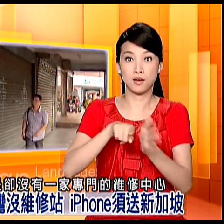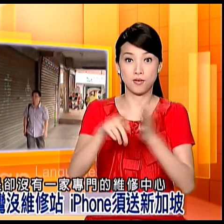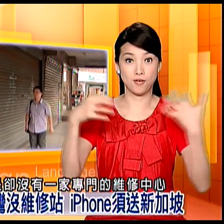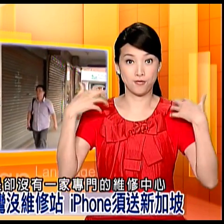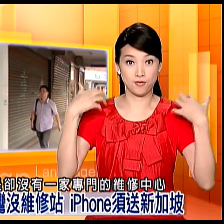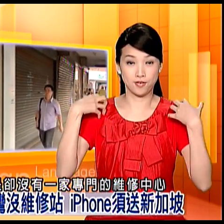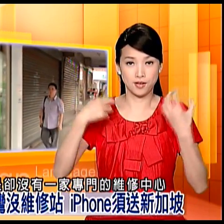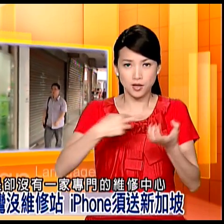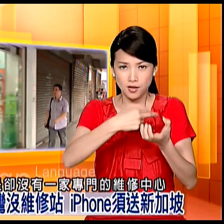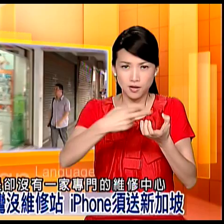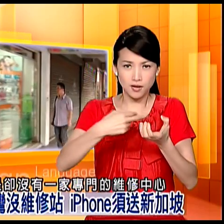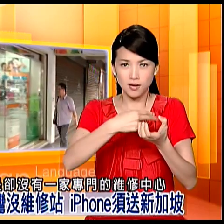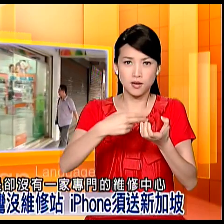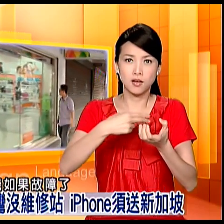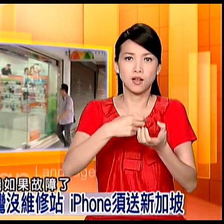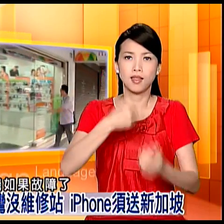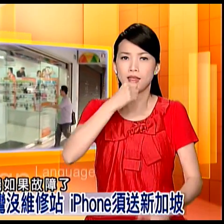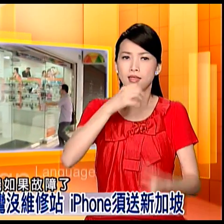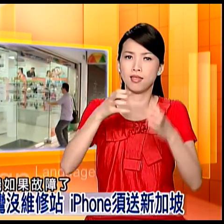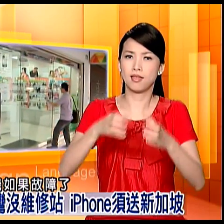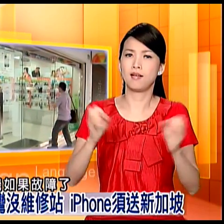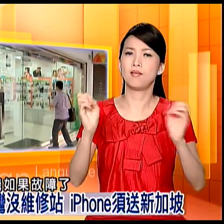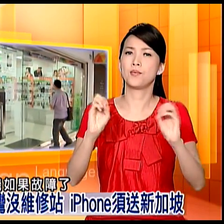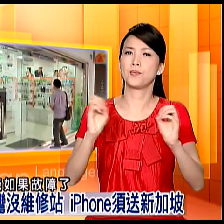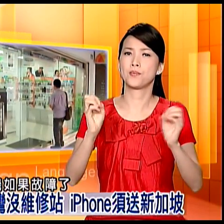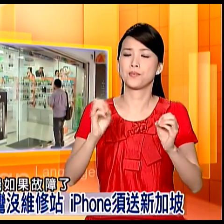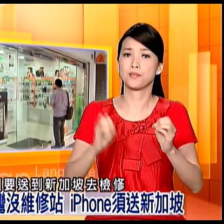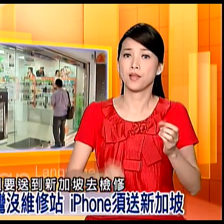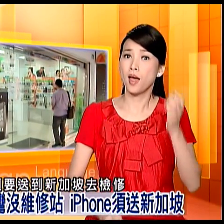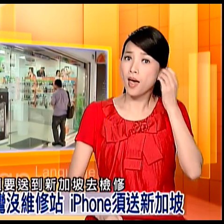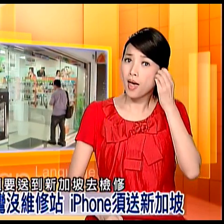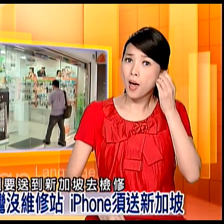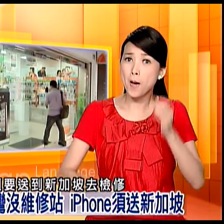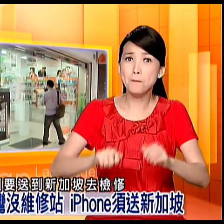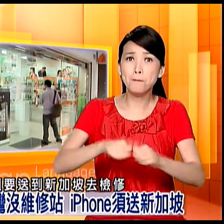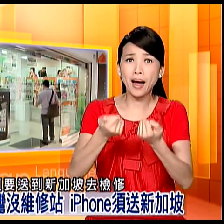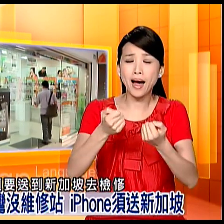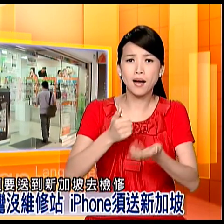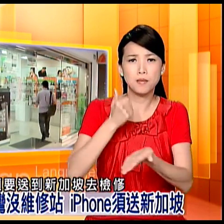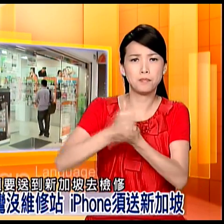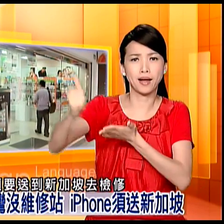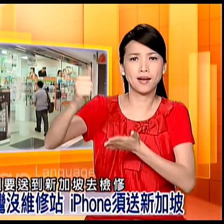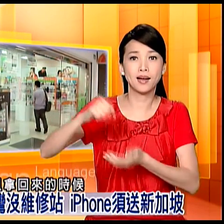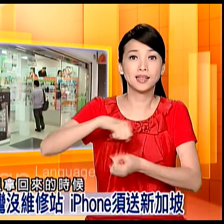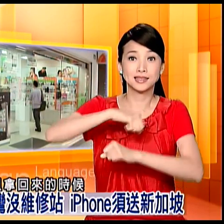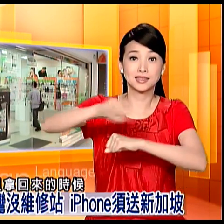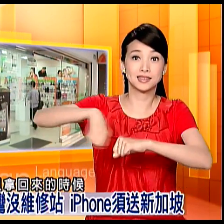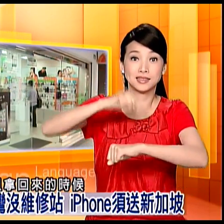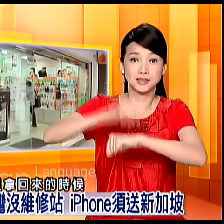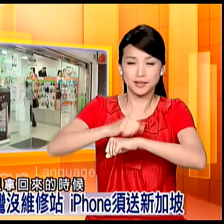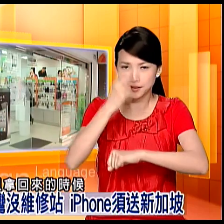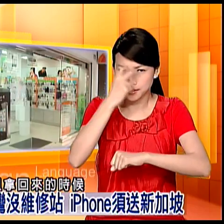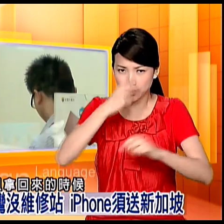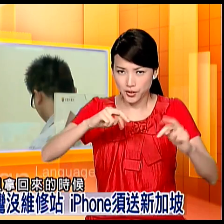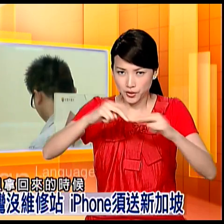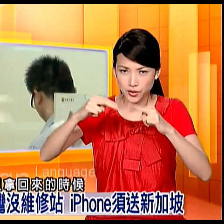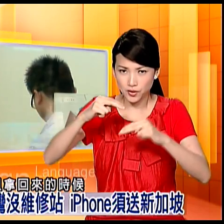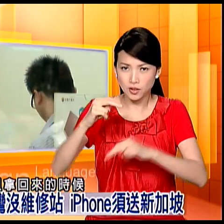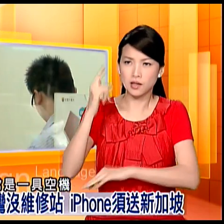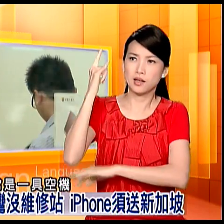维修中心。手机如果故障了，必须要送到新加坡去检修，而且拿回来的时候经